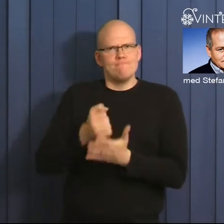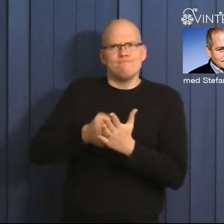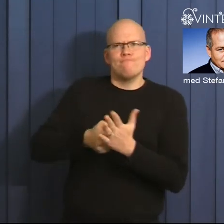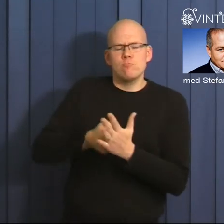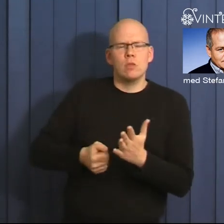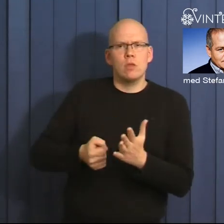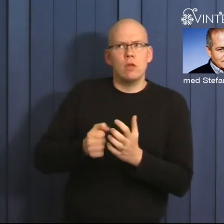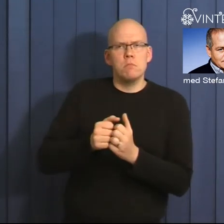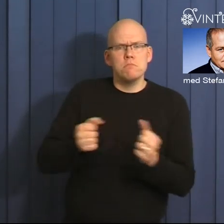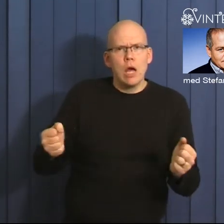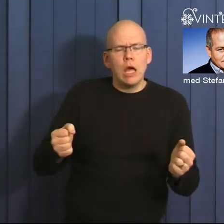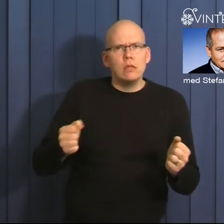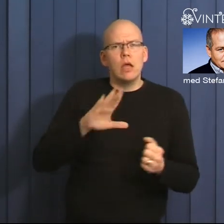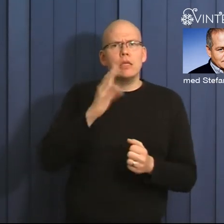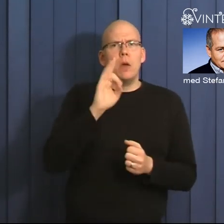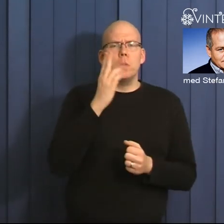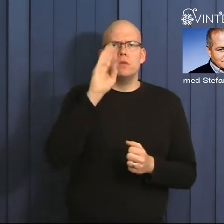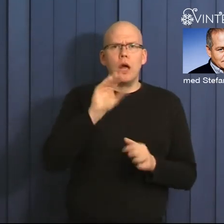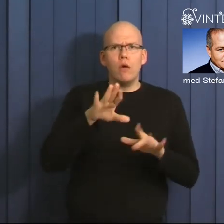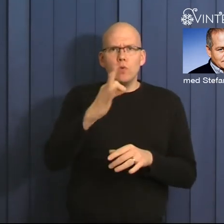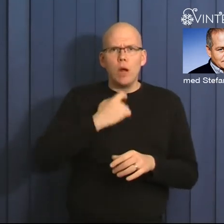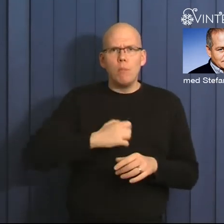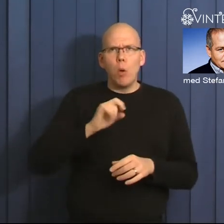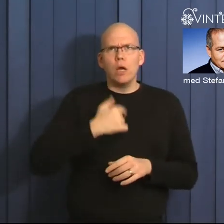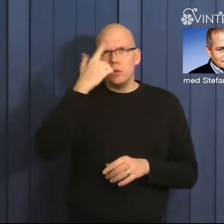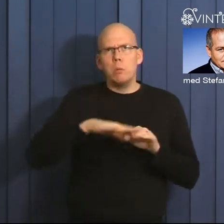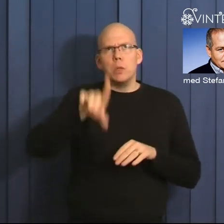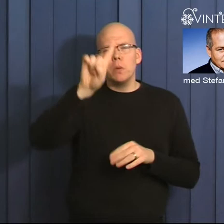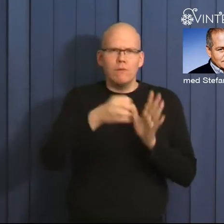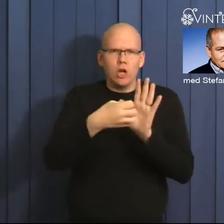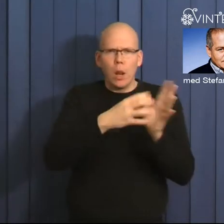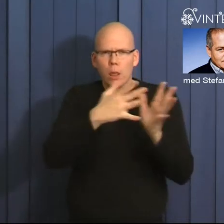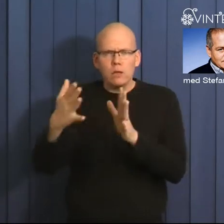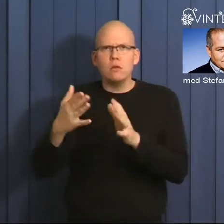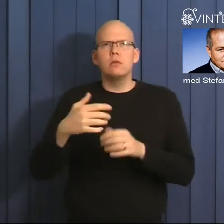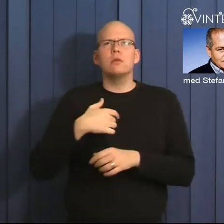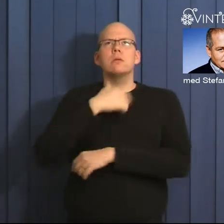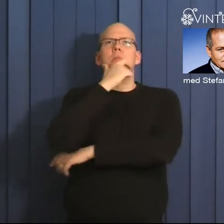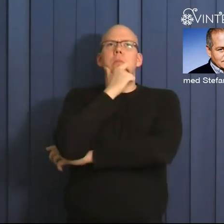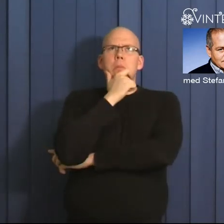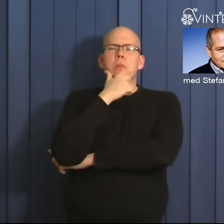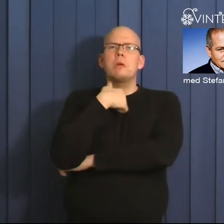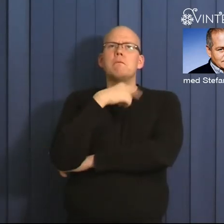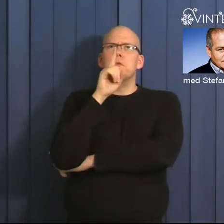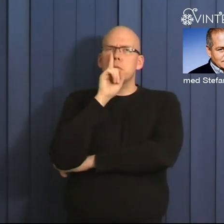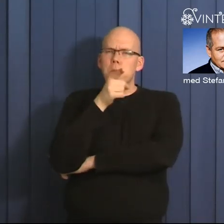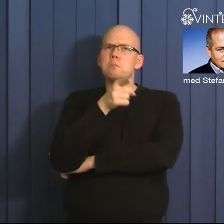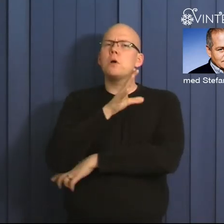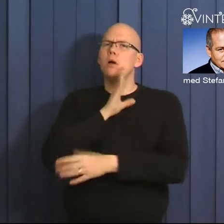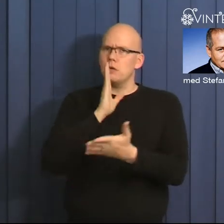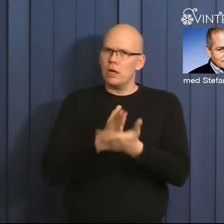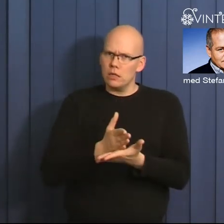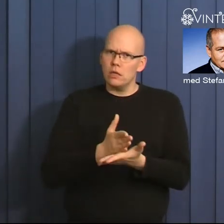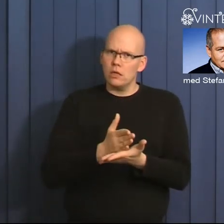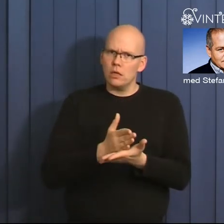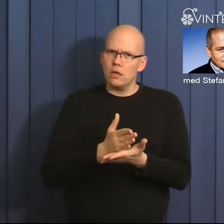den stilla tystnaden efter jeh odas fråga insåg jag att han hade rätt vetenskaplig kunskap